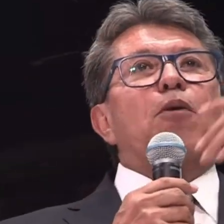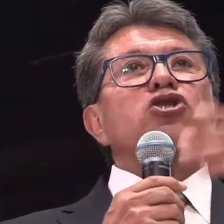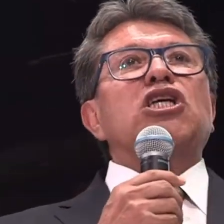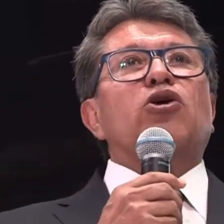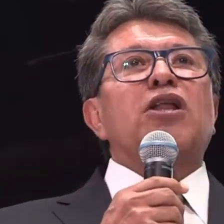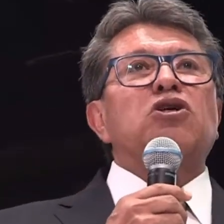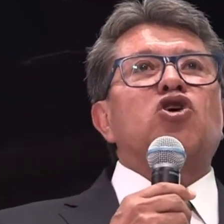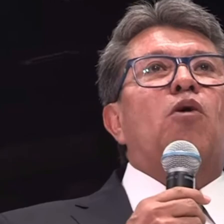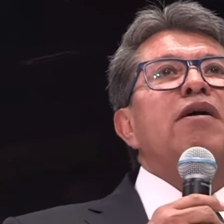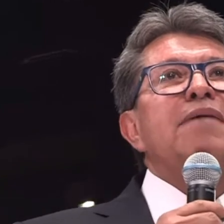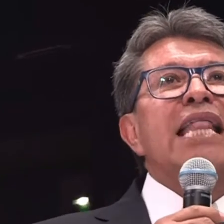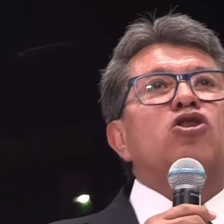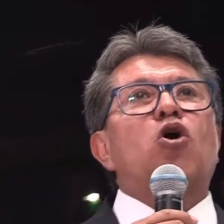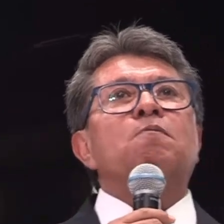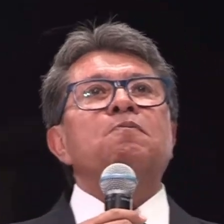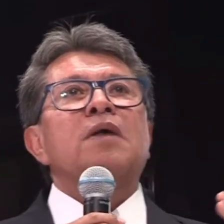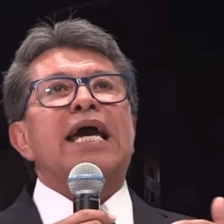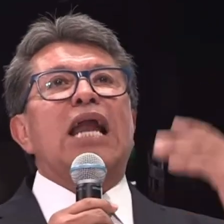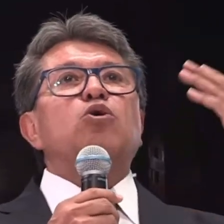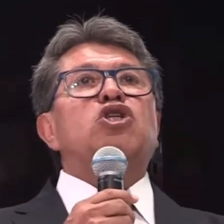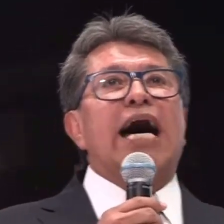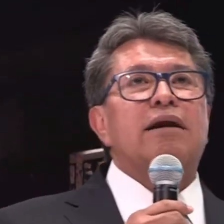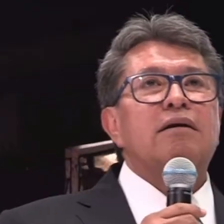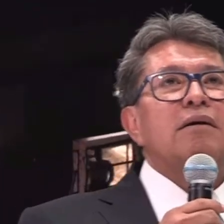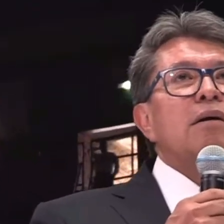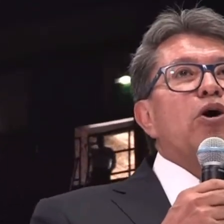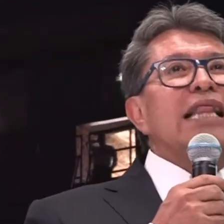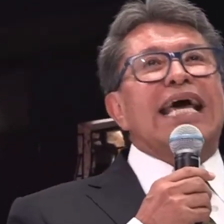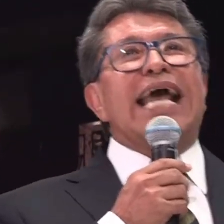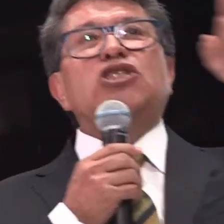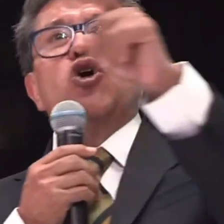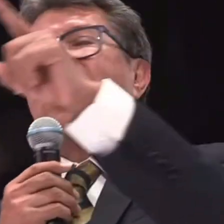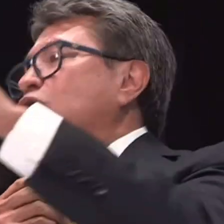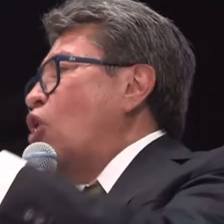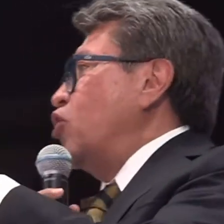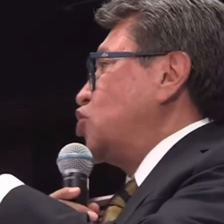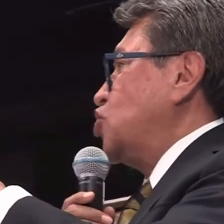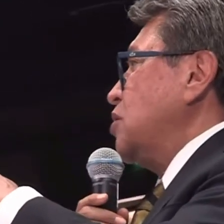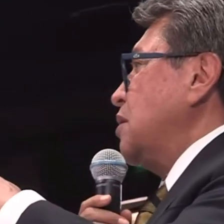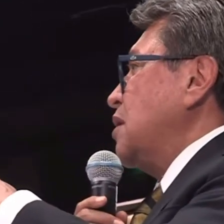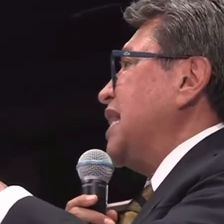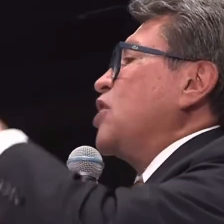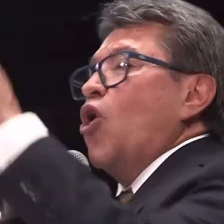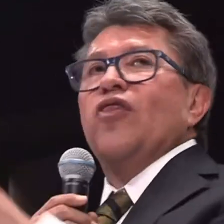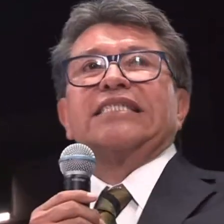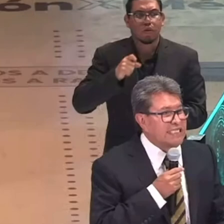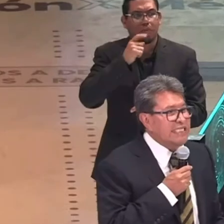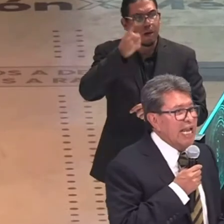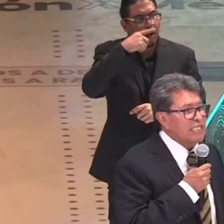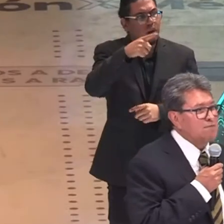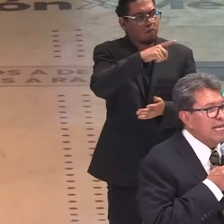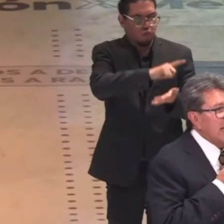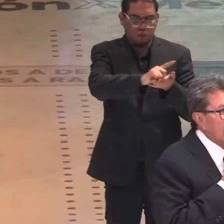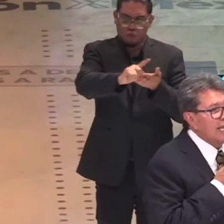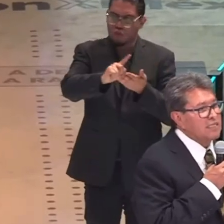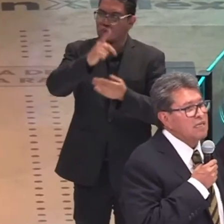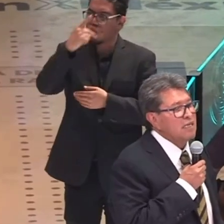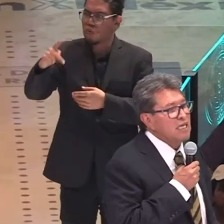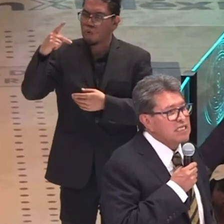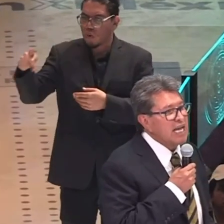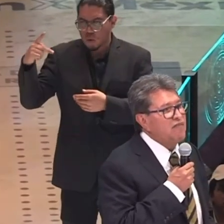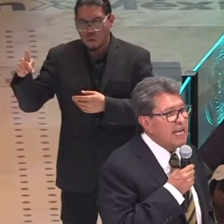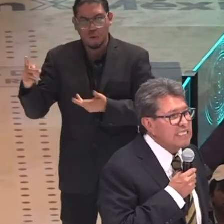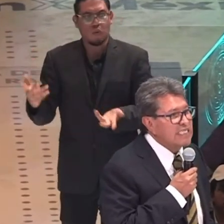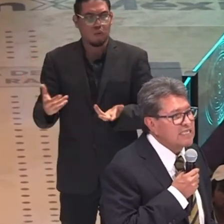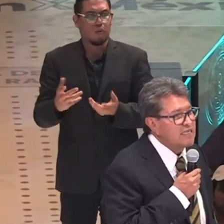propio. El propósito de nuestro movimiento era luchar por el derecho de todos, de todas las mexicanas,